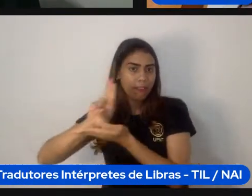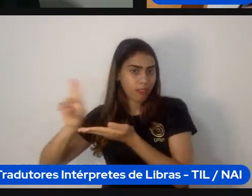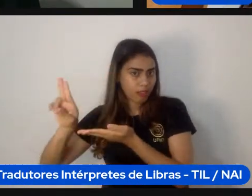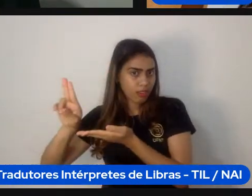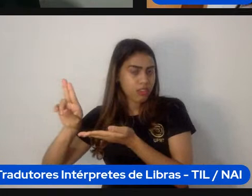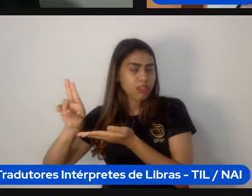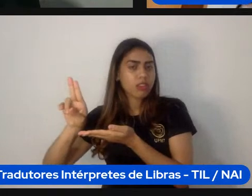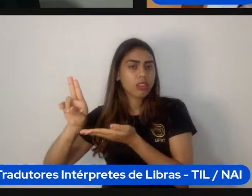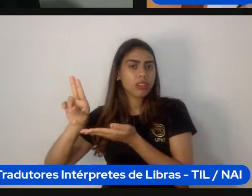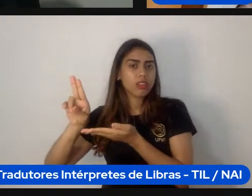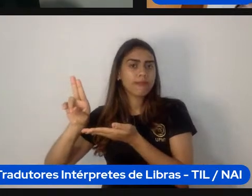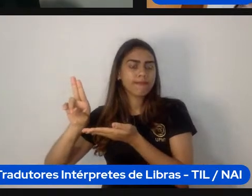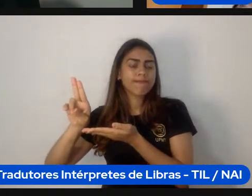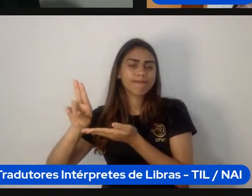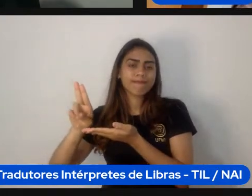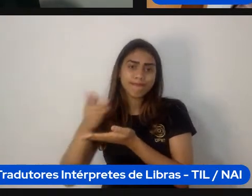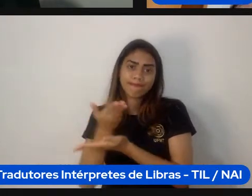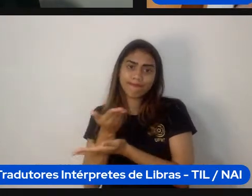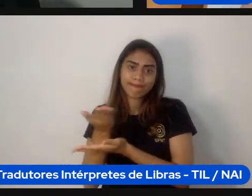enfim,